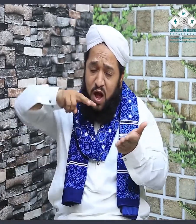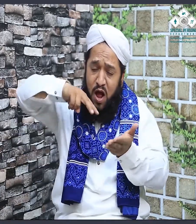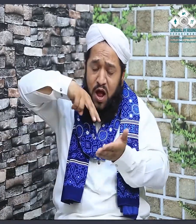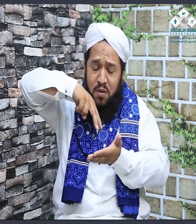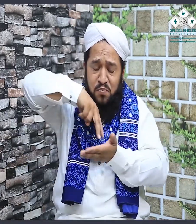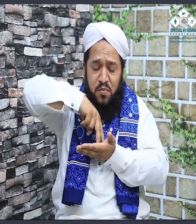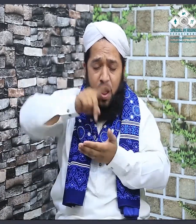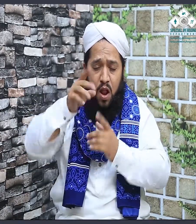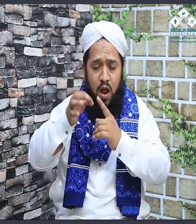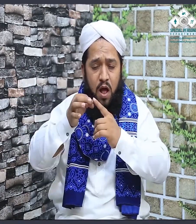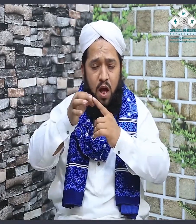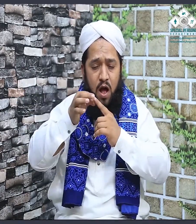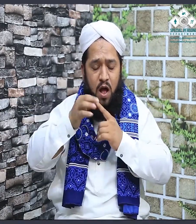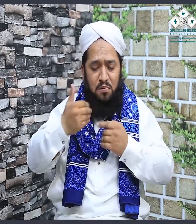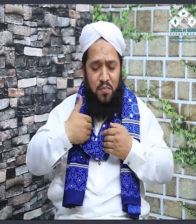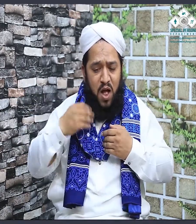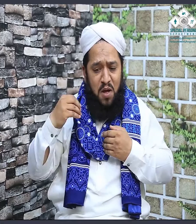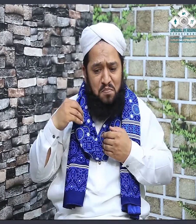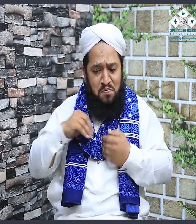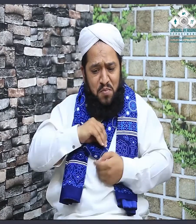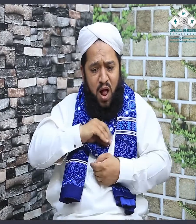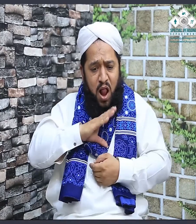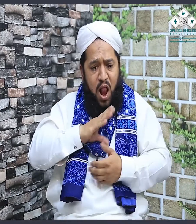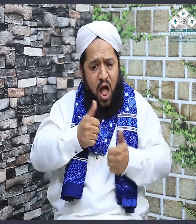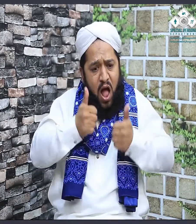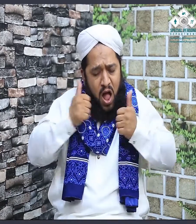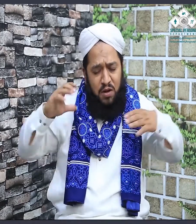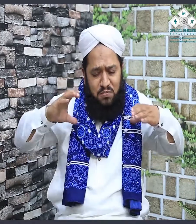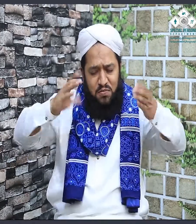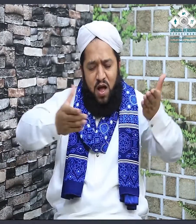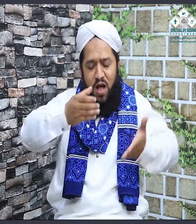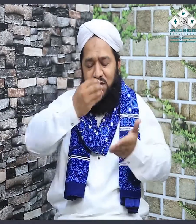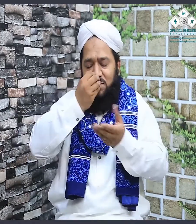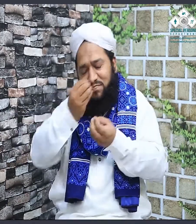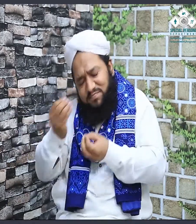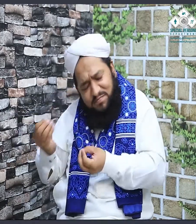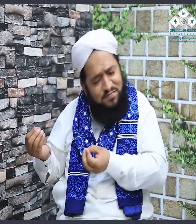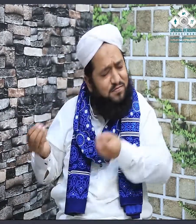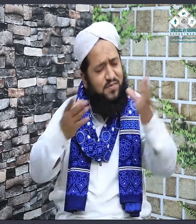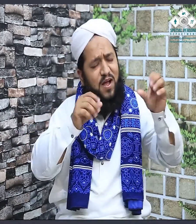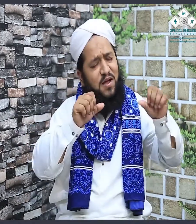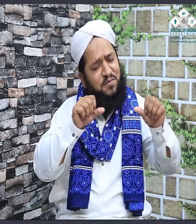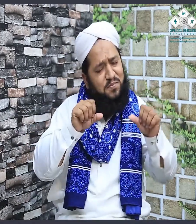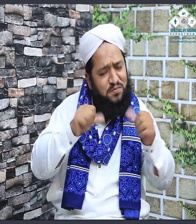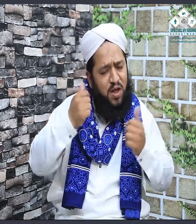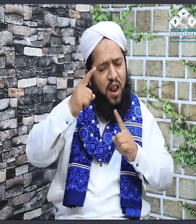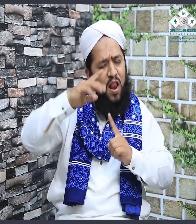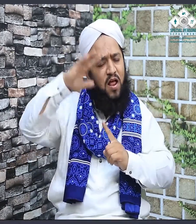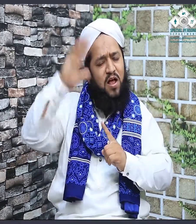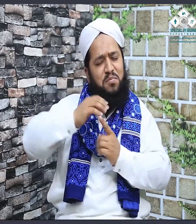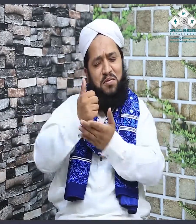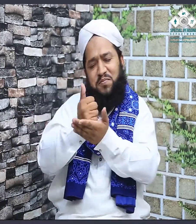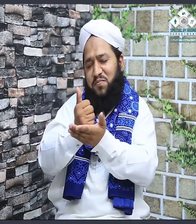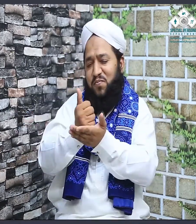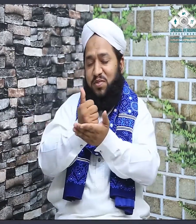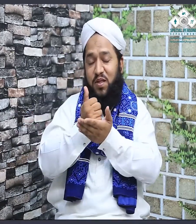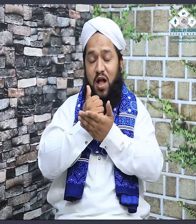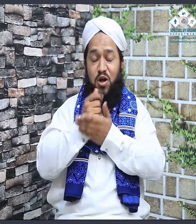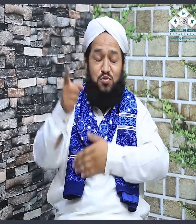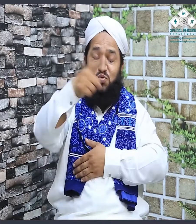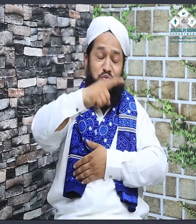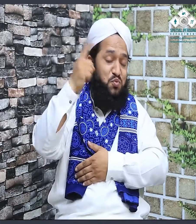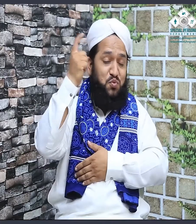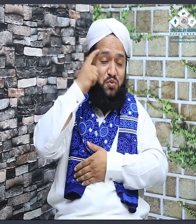کی بارگاہ میں حاضر ہوں تو ایسے اعمال ہوں ہمارے پاس کہ ہمیں جنت میں داخلہ مل جائے, رب کی رحمت نصیب ہو جائے. یاد رہے قیامت